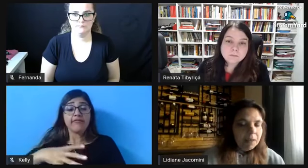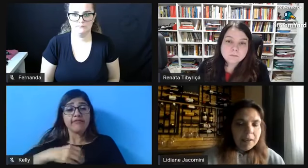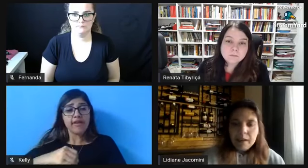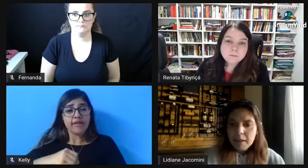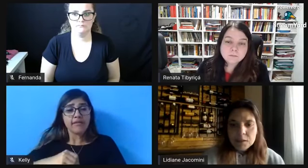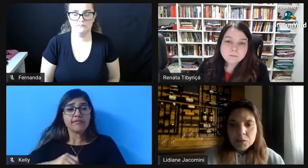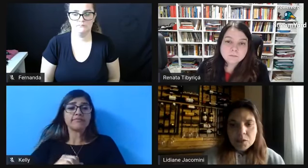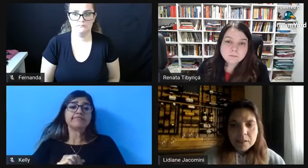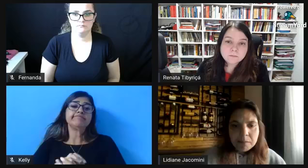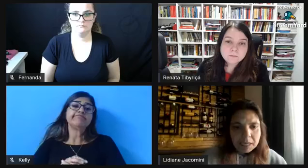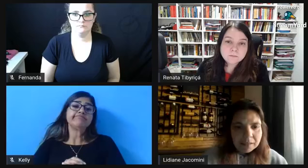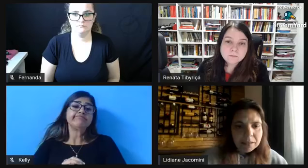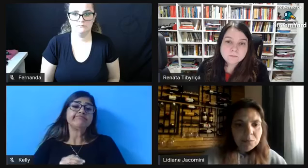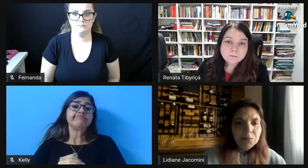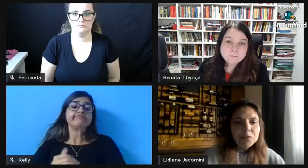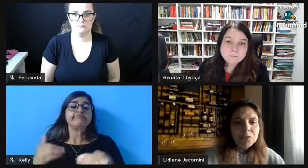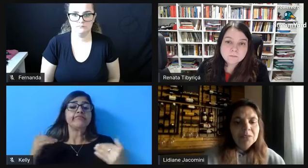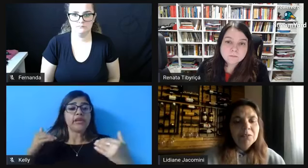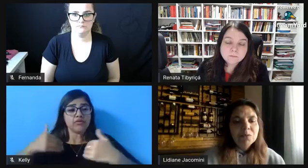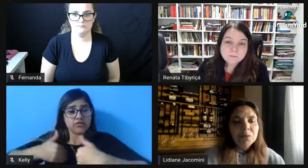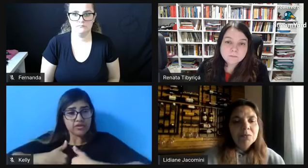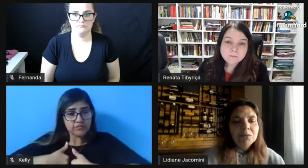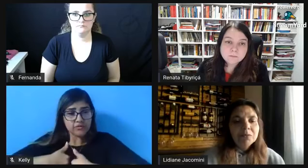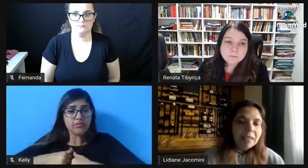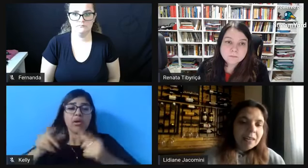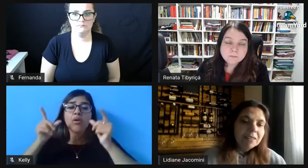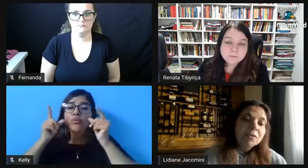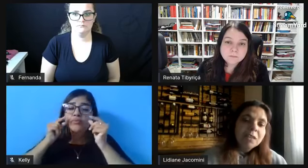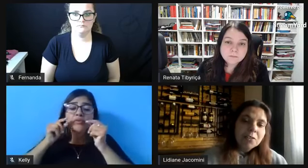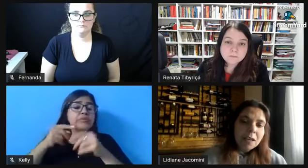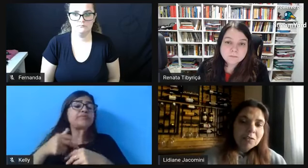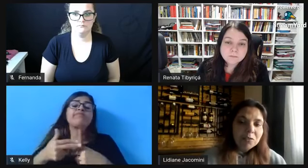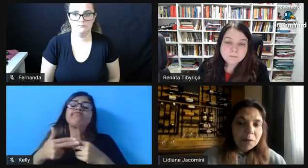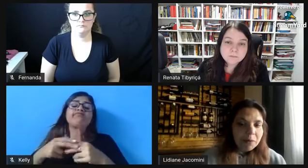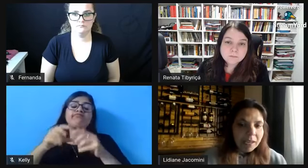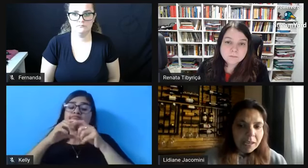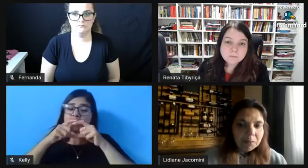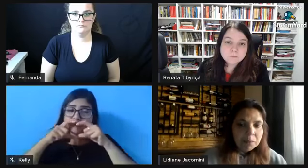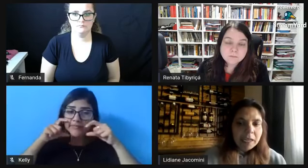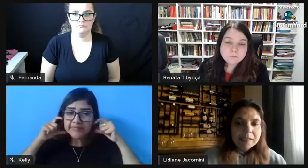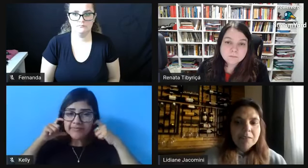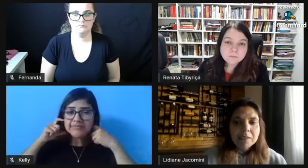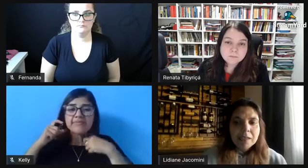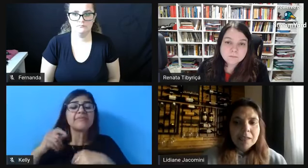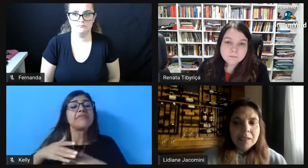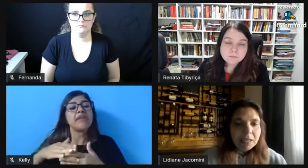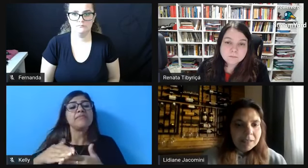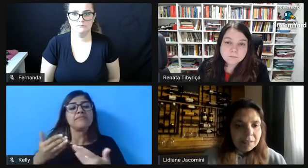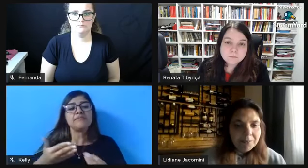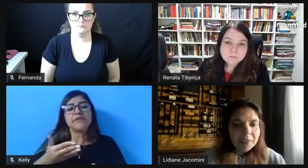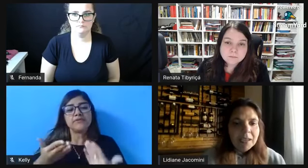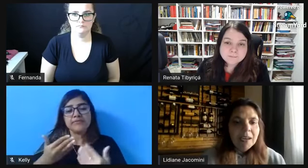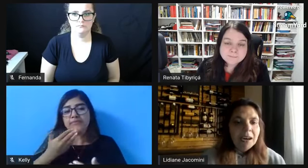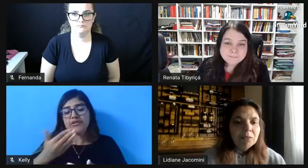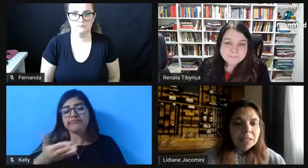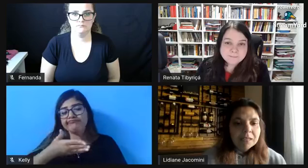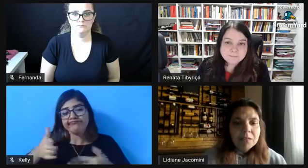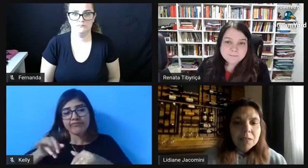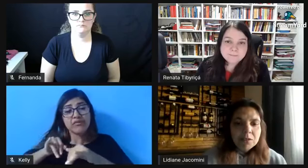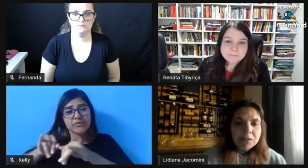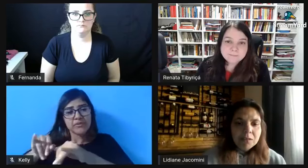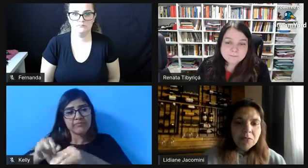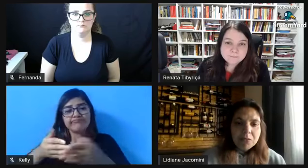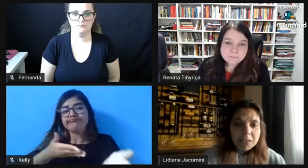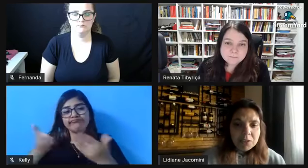visão. Ela não utiliza máscara. Outro dia fomos convidadas a nos retirar do supermercado porque ela estava sem máscara.